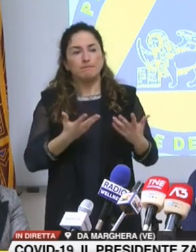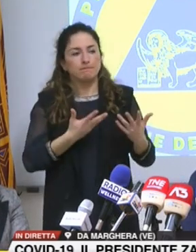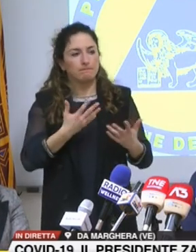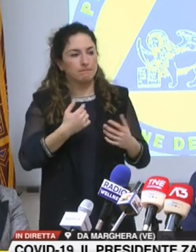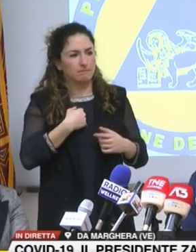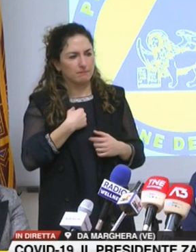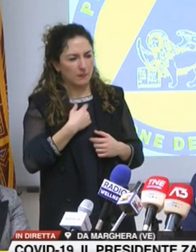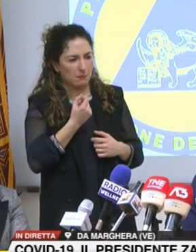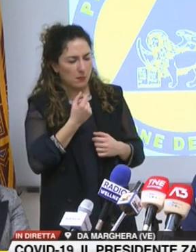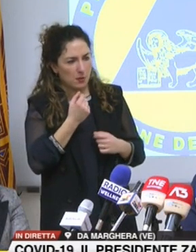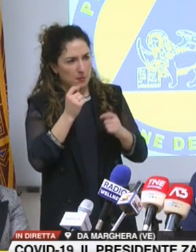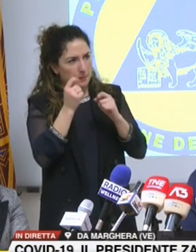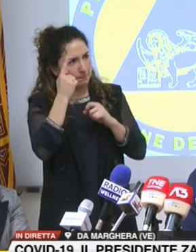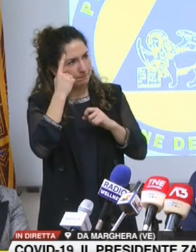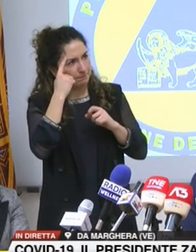a rimanere stupito